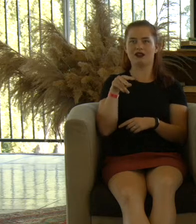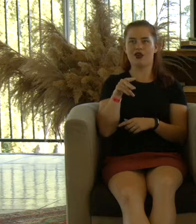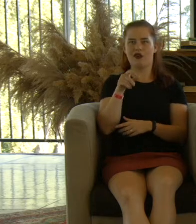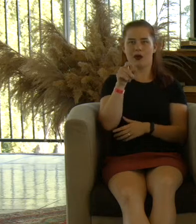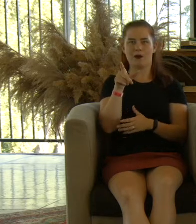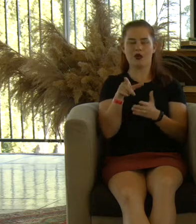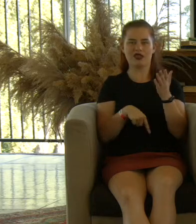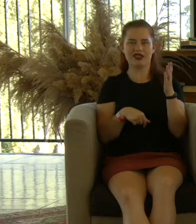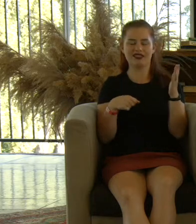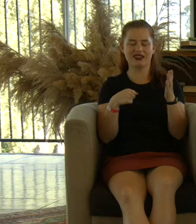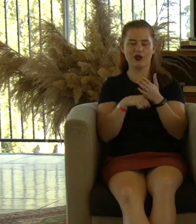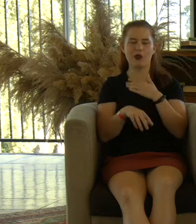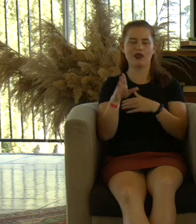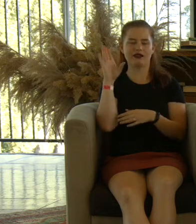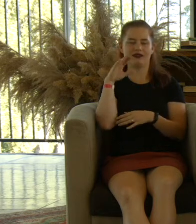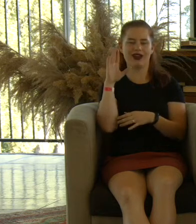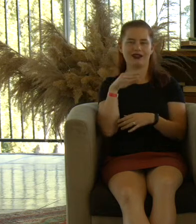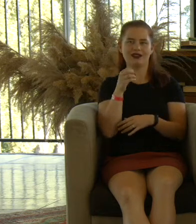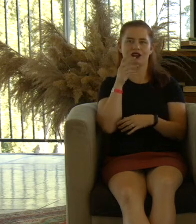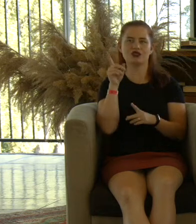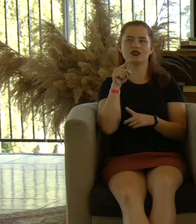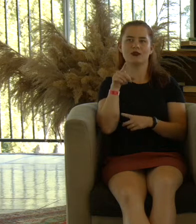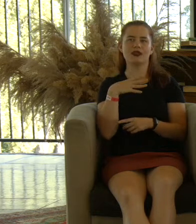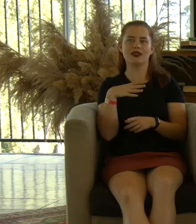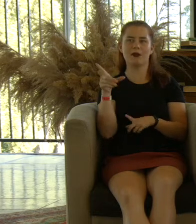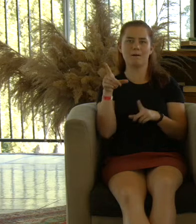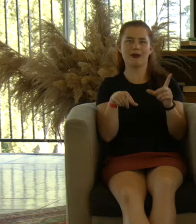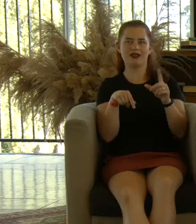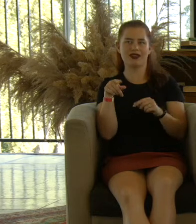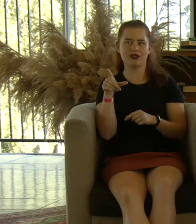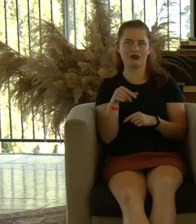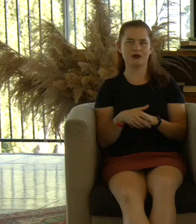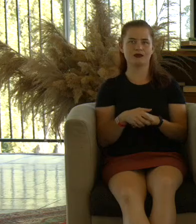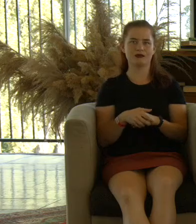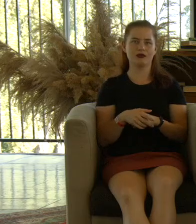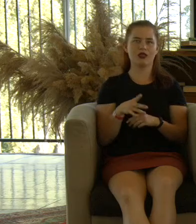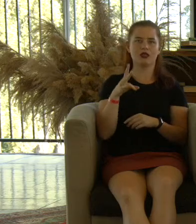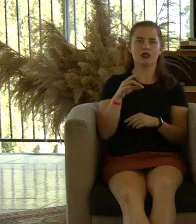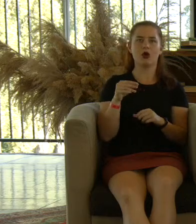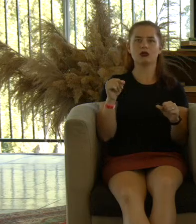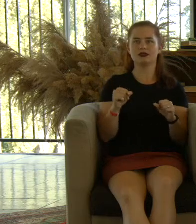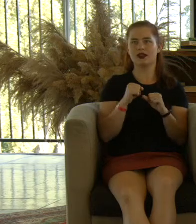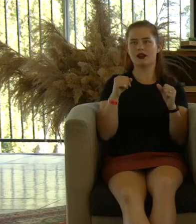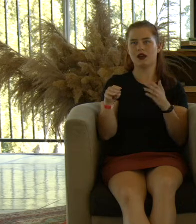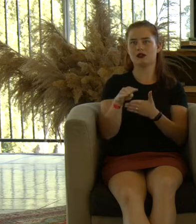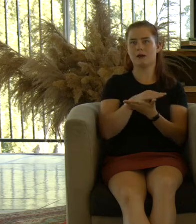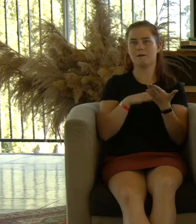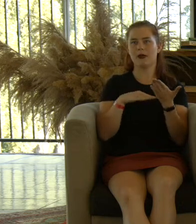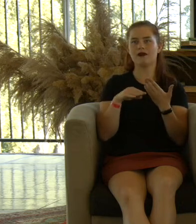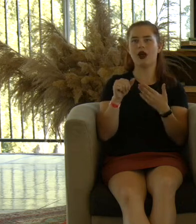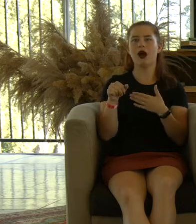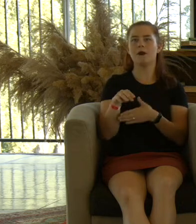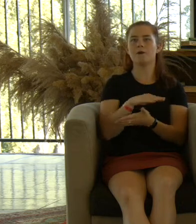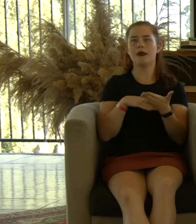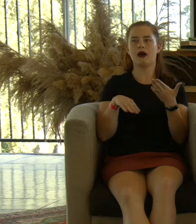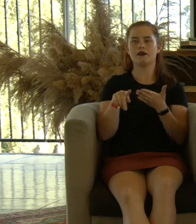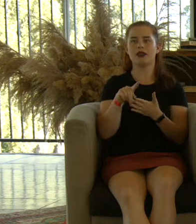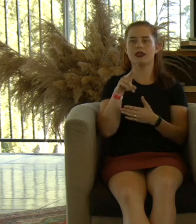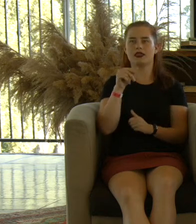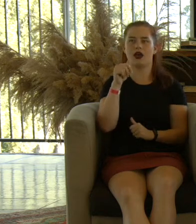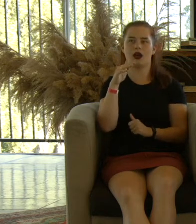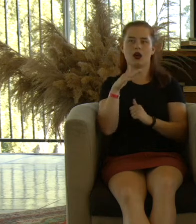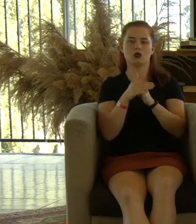там не было молока пластиковое, как будто уже хорошо, сами не уживают свой продукт. Но они стараются повторить. А повторить они на основе своего